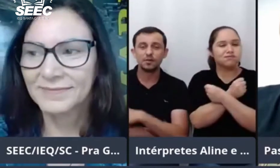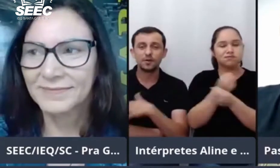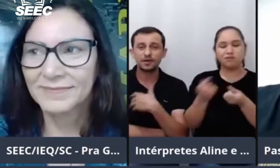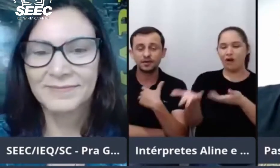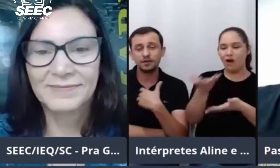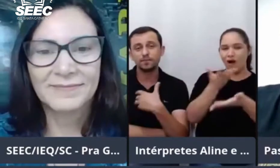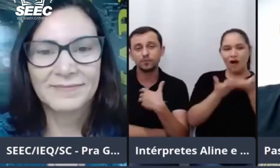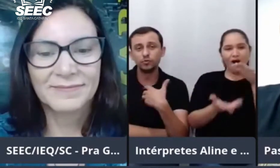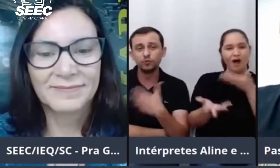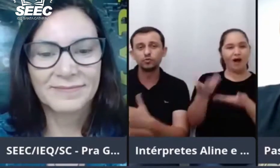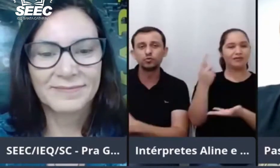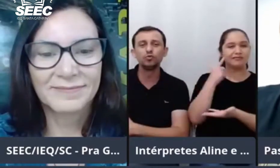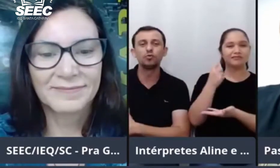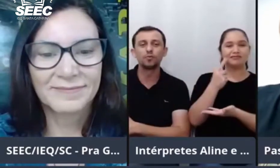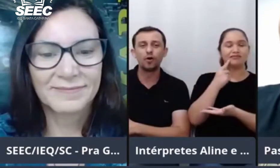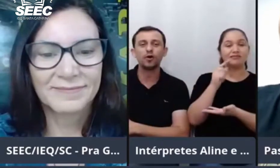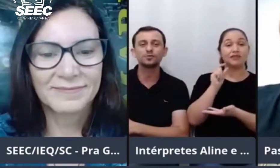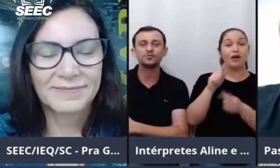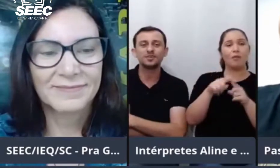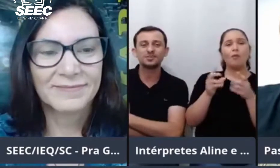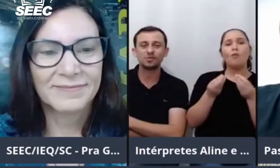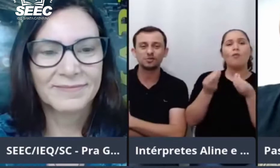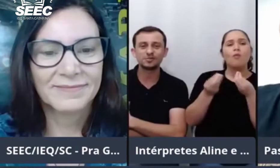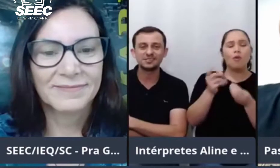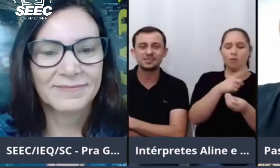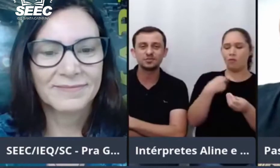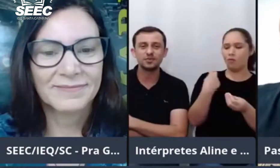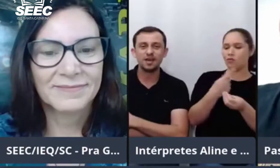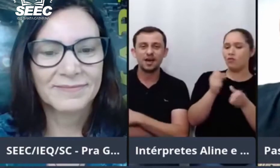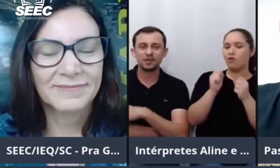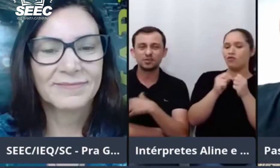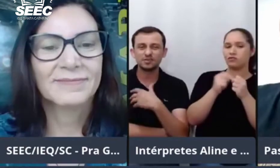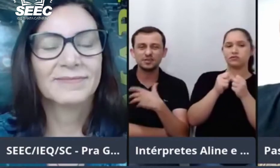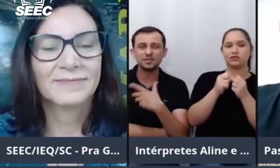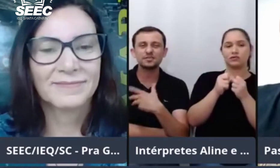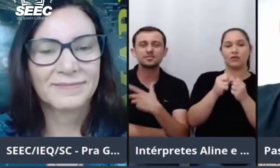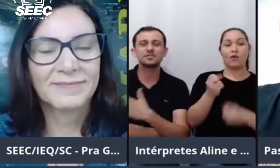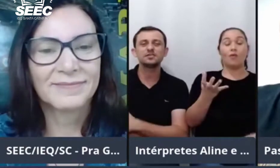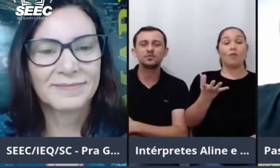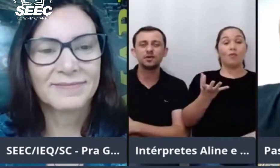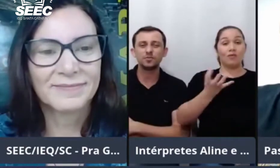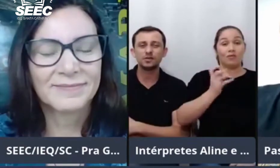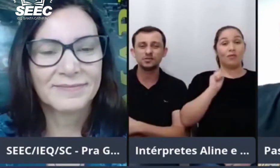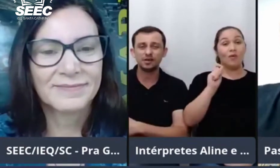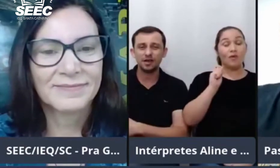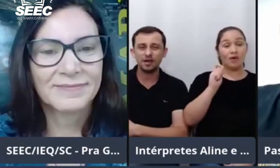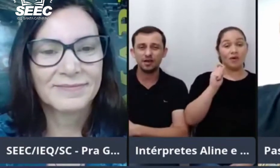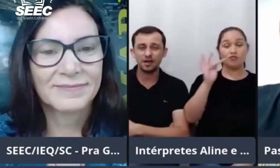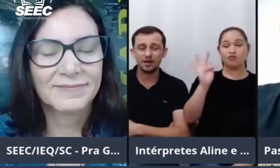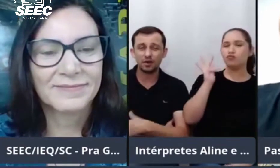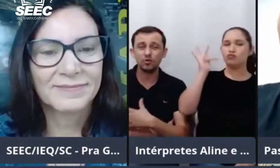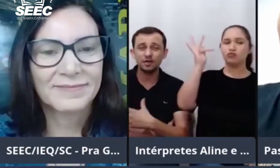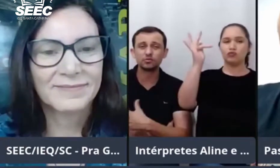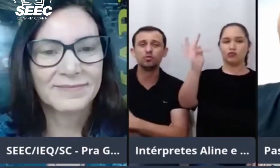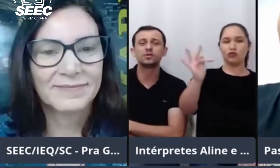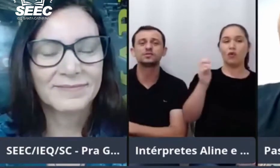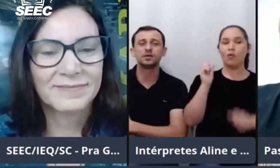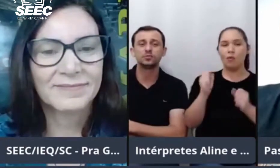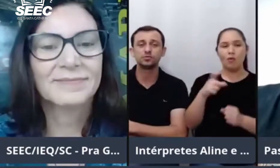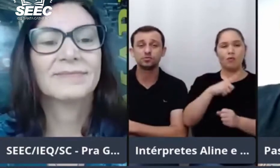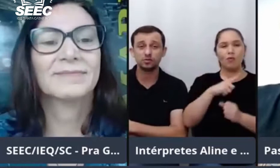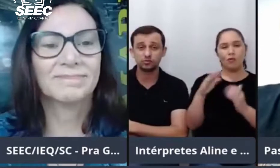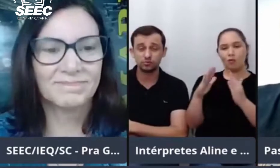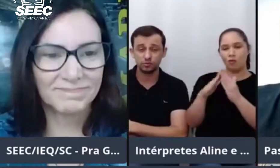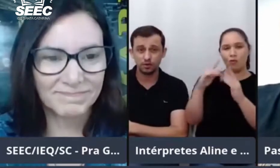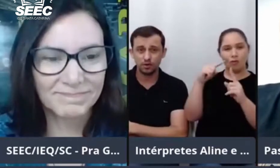trabalhos para que, num futuro próximo, esse nosso desejo, as nossas igrejas sejam realmente acolhedoras,